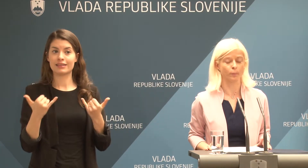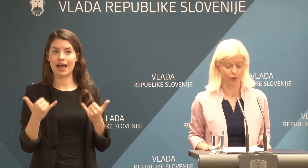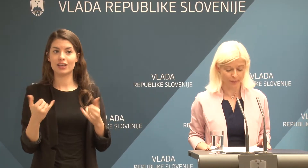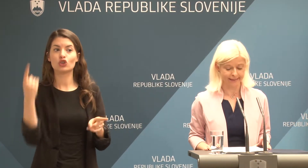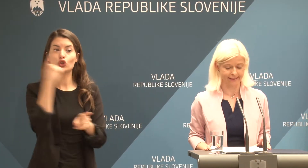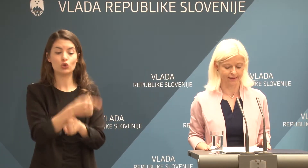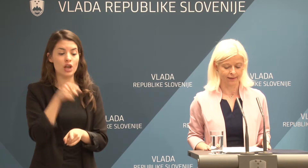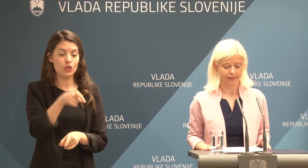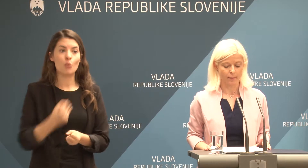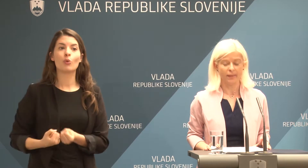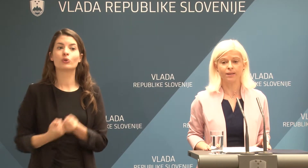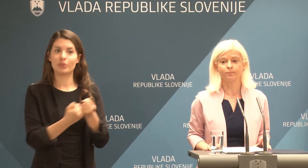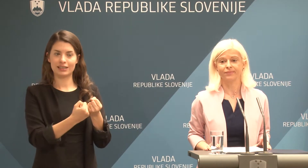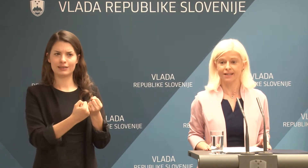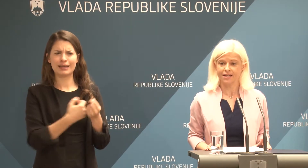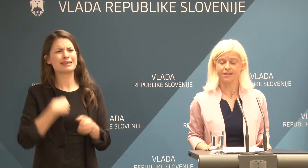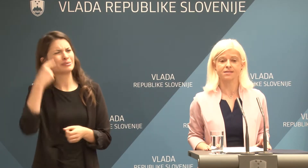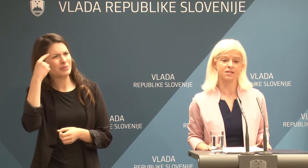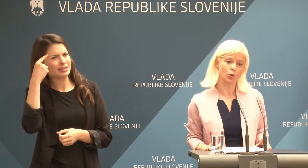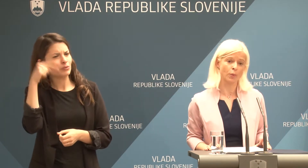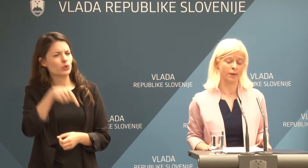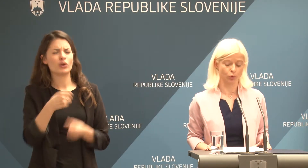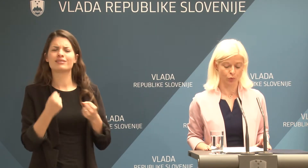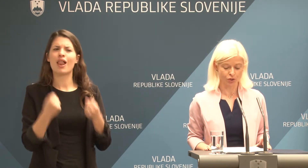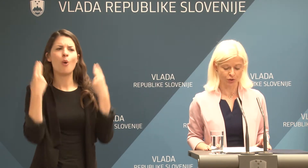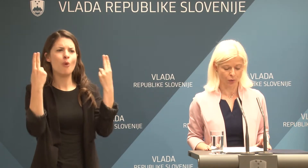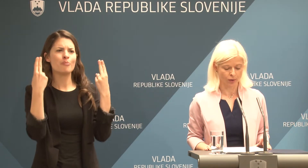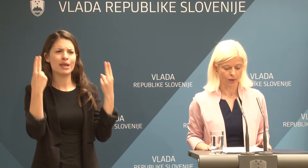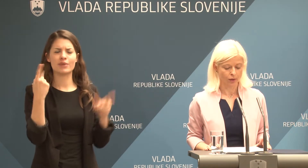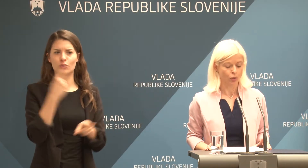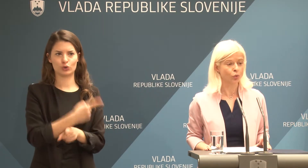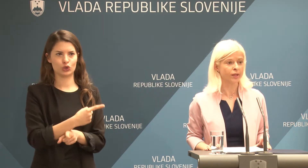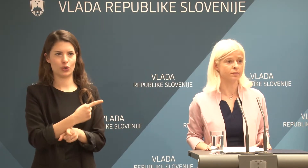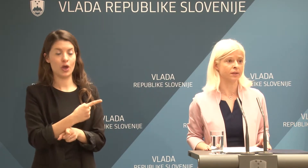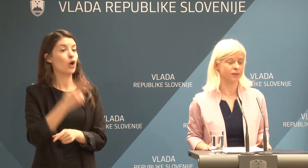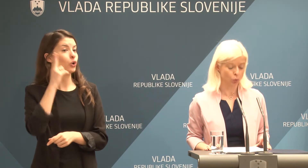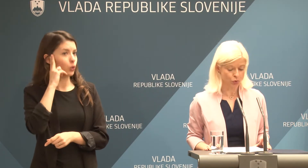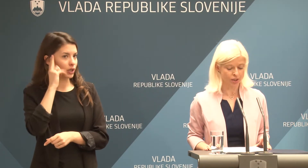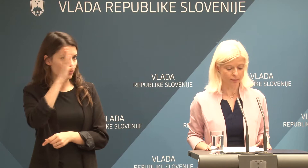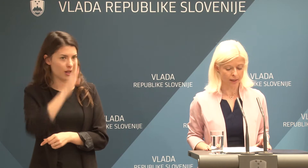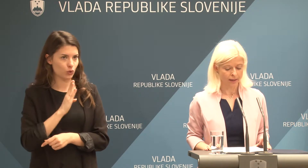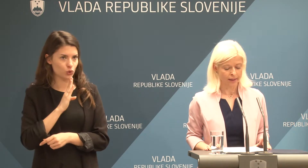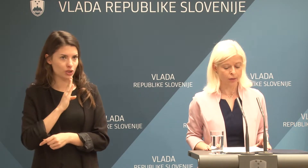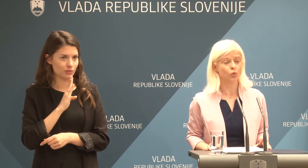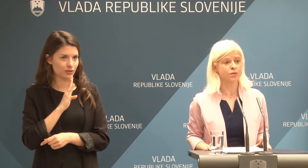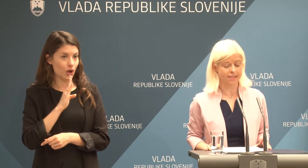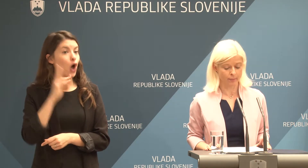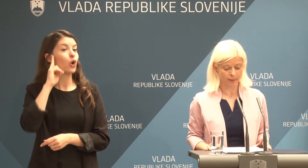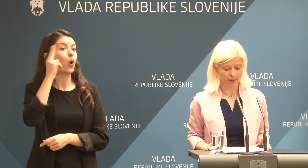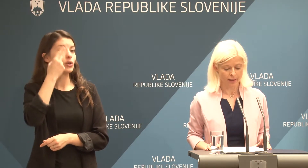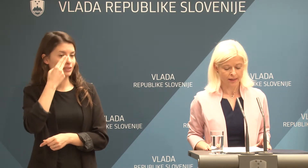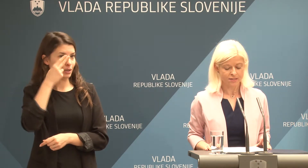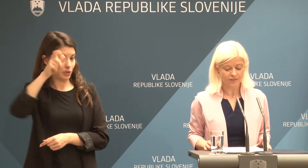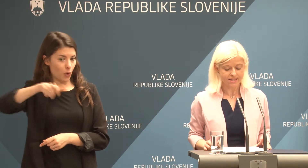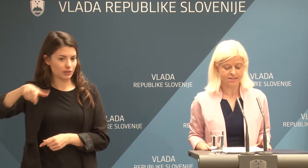pobudo podpreti. Menim, da gre za zelo pomembno odločitev. Gluhim, naglušnim in